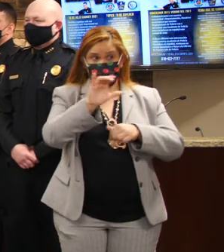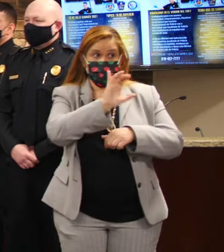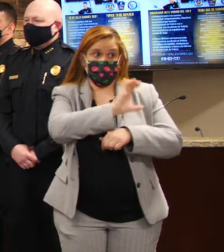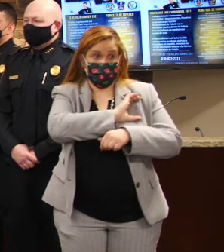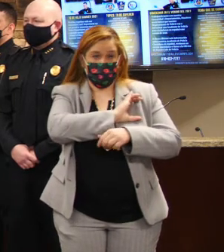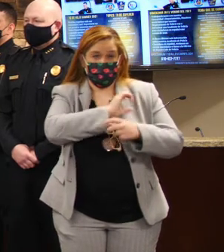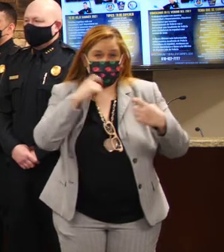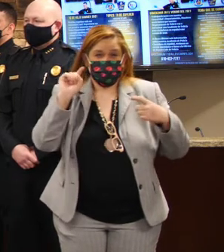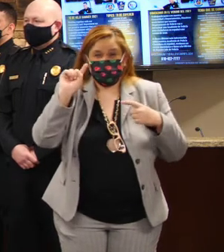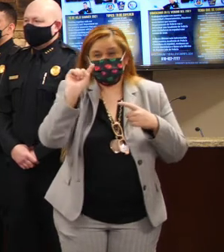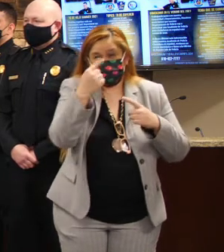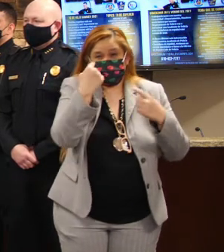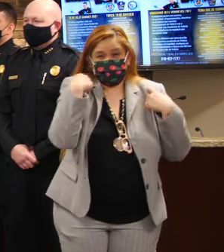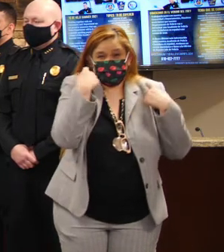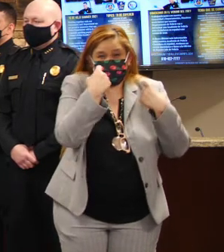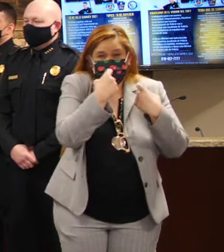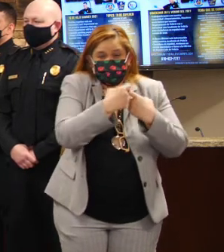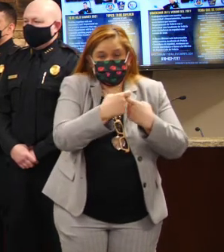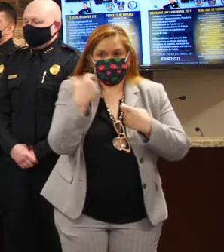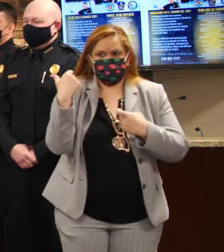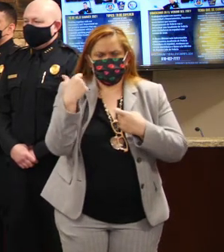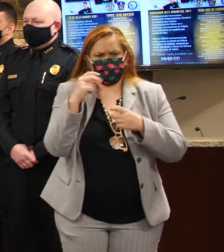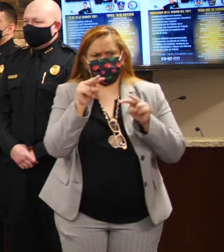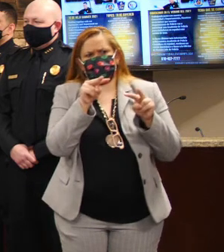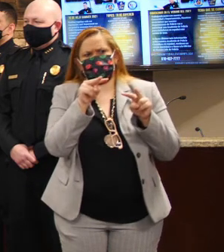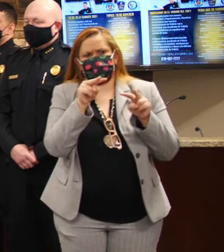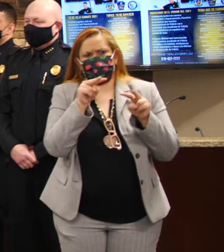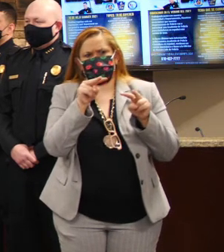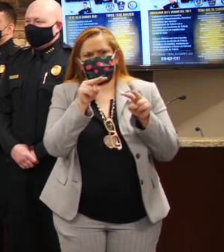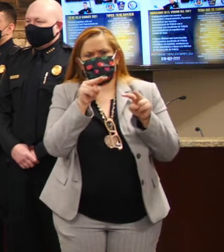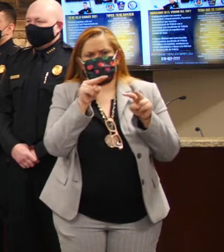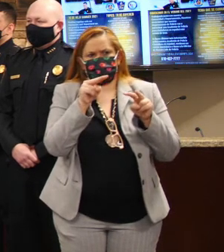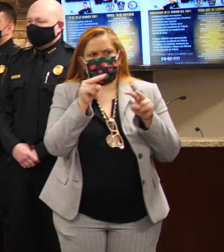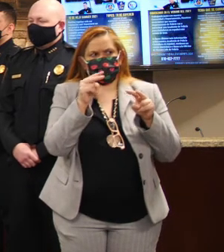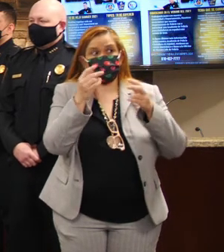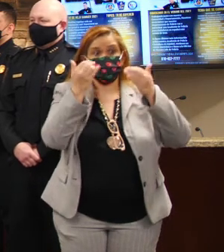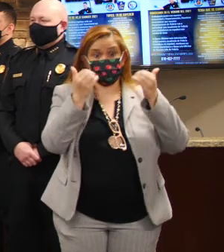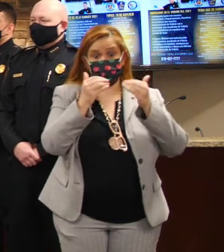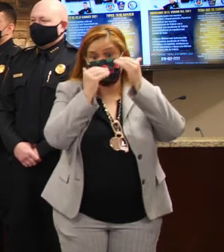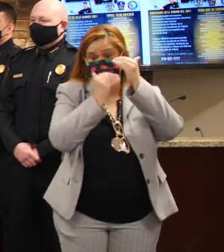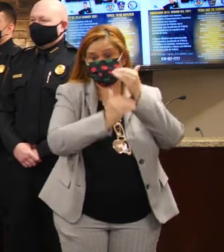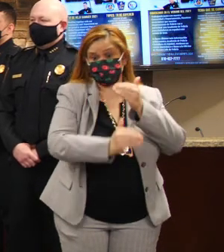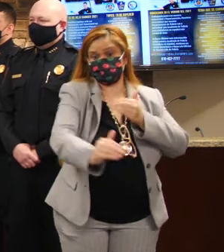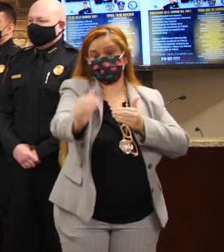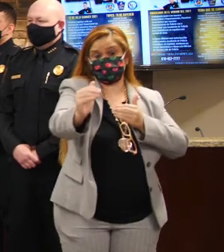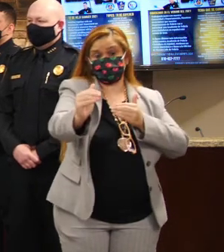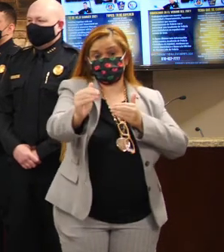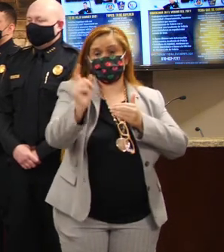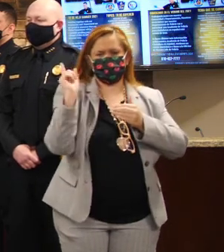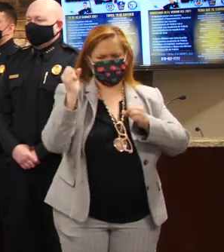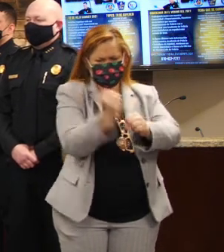que solamente habla español, yo no te creo. Pero nuestro liderazgo aquí, trabajando